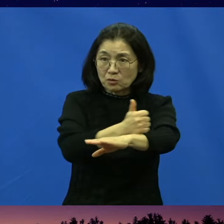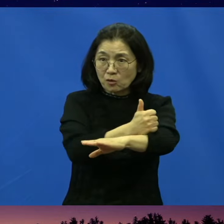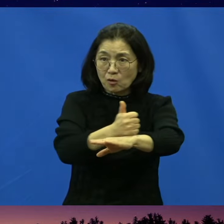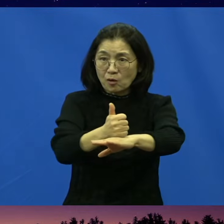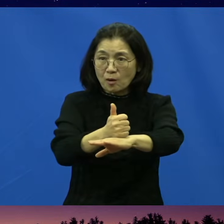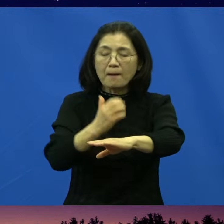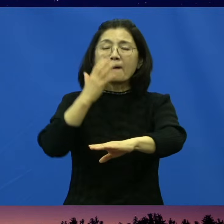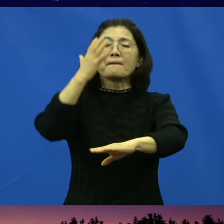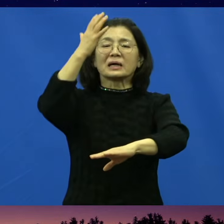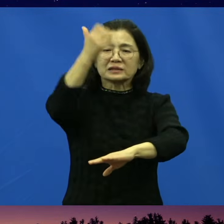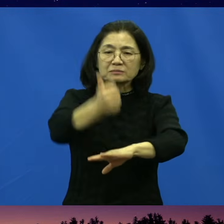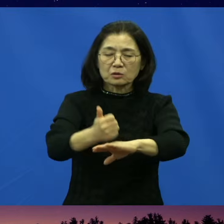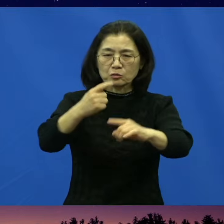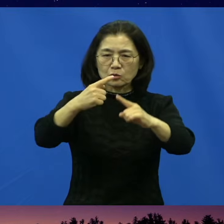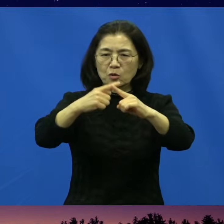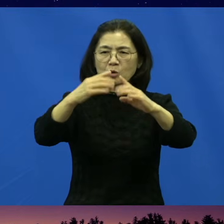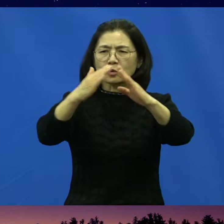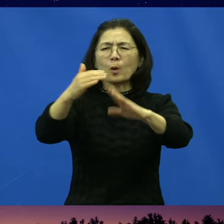오시게 되었습니다.